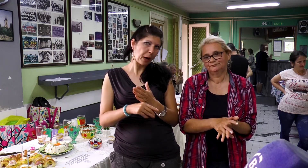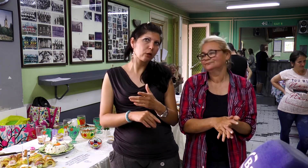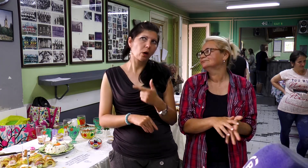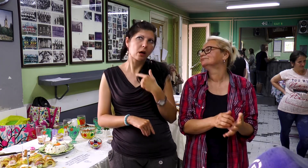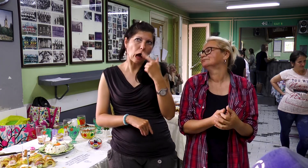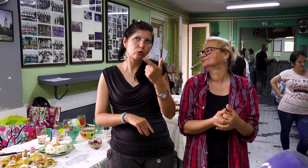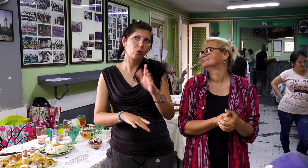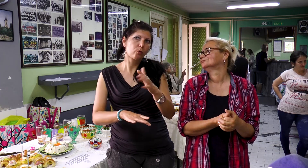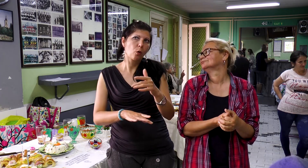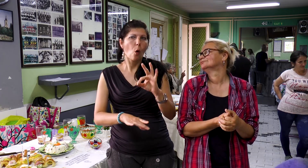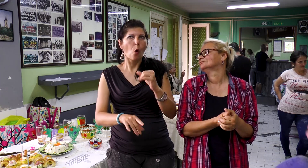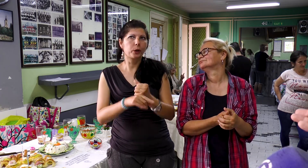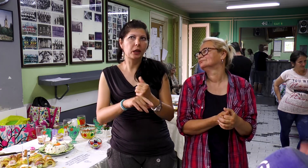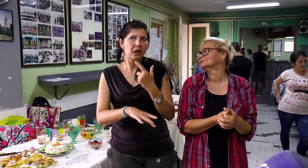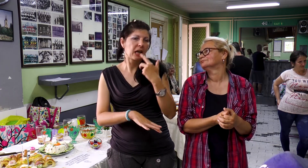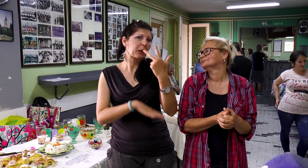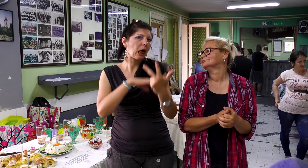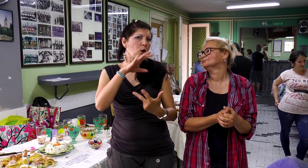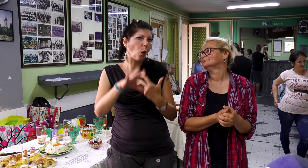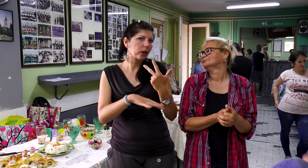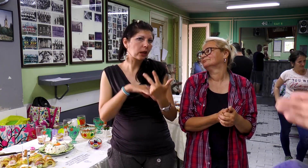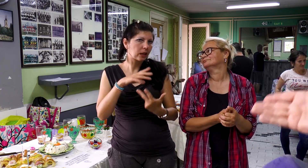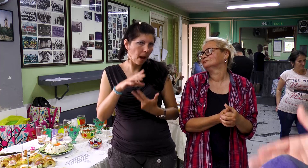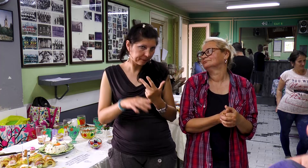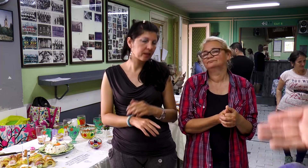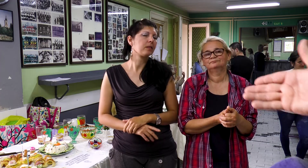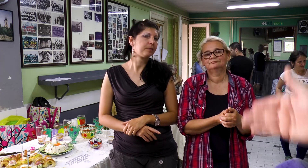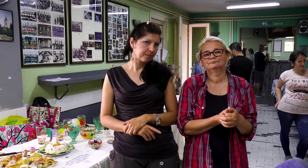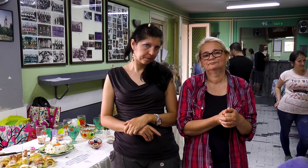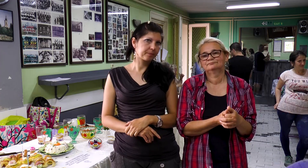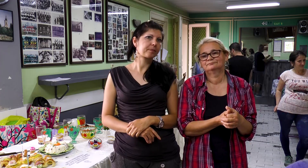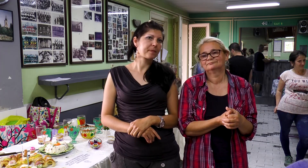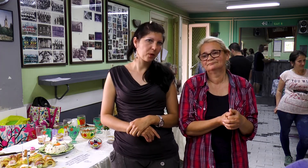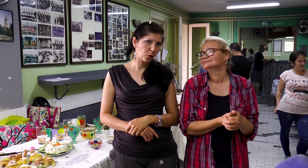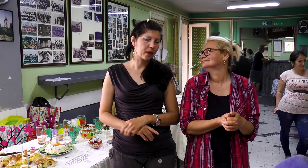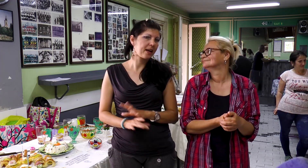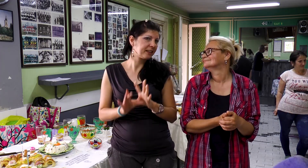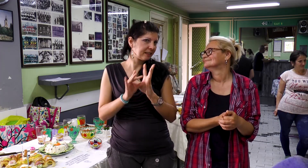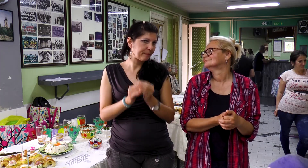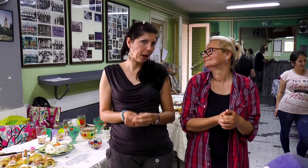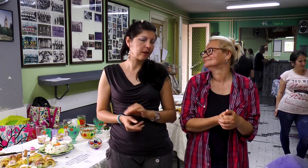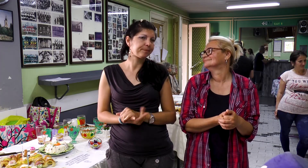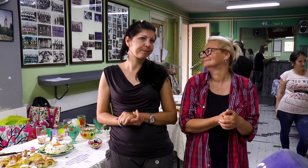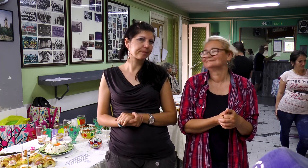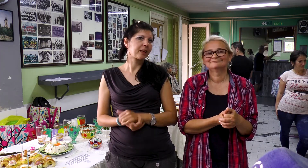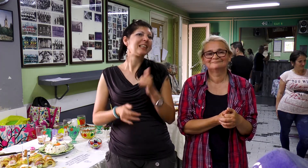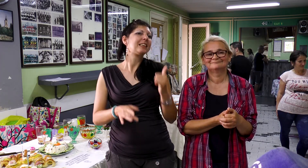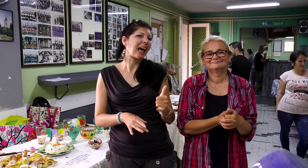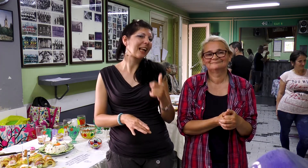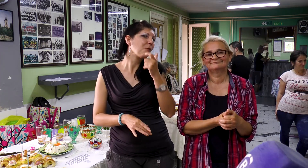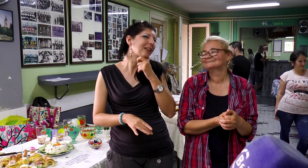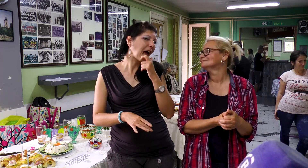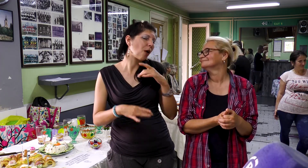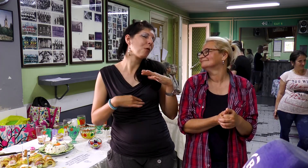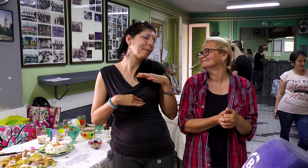na tome što su je podržali i tu njenu želju i što su je obučile i da radi da oslikava čaše, da